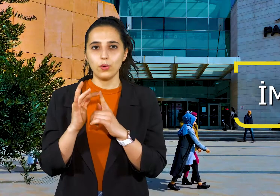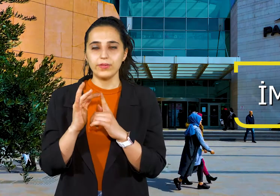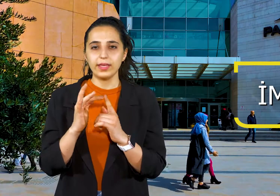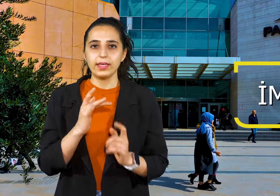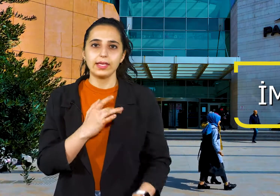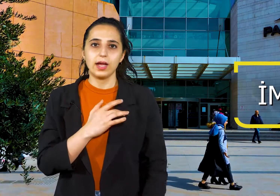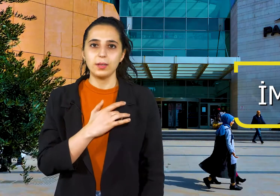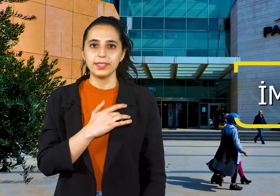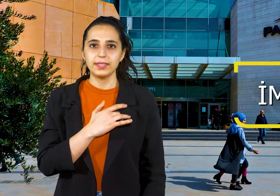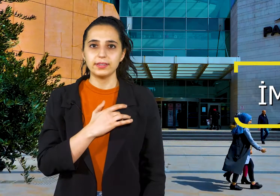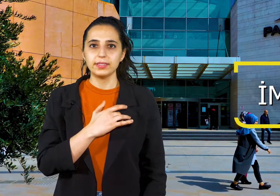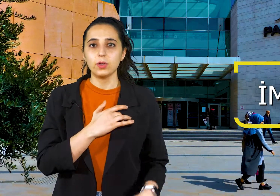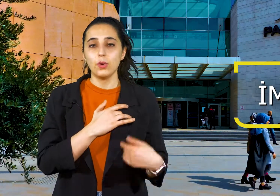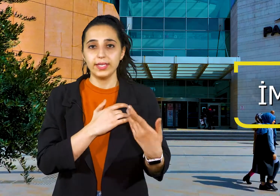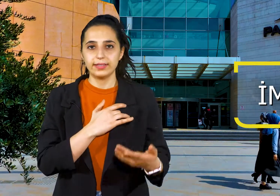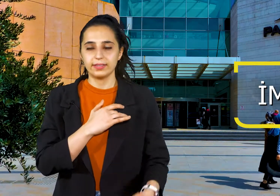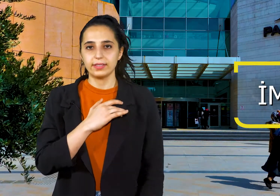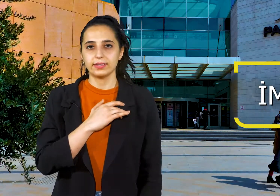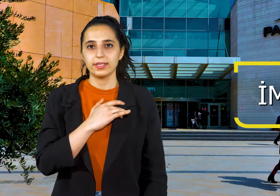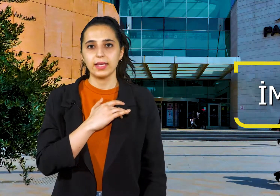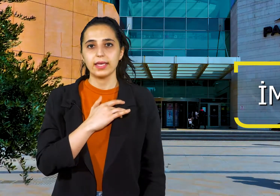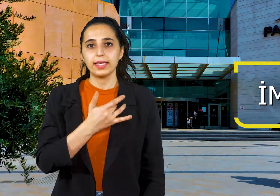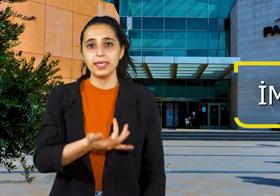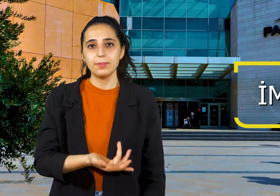önde, kalbe değdirilir, öne ittirilir. İman.